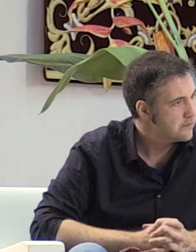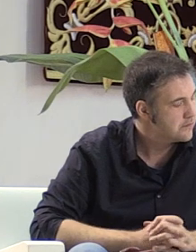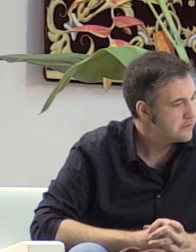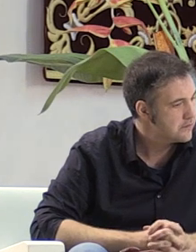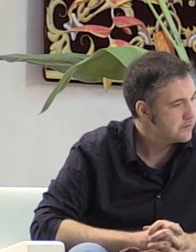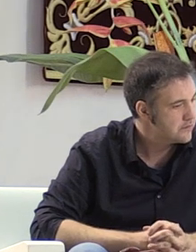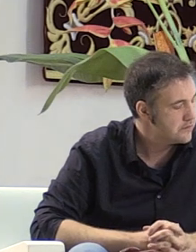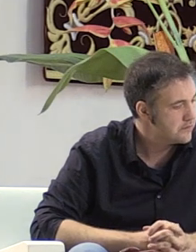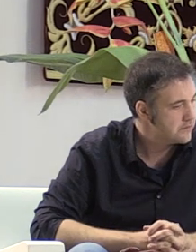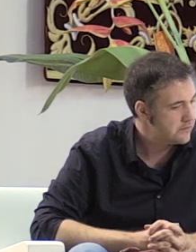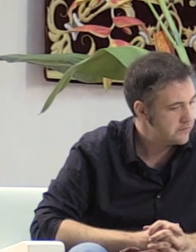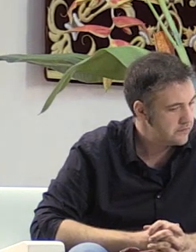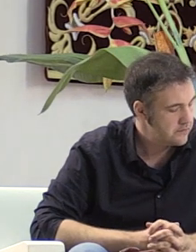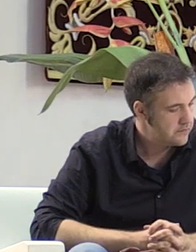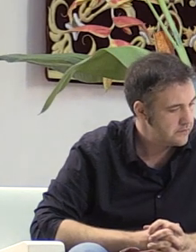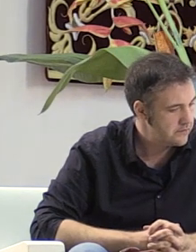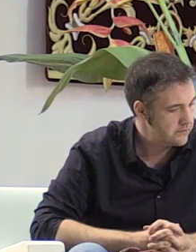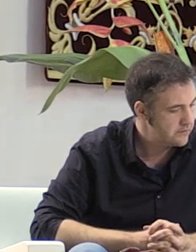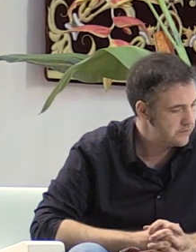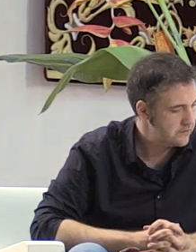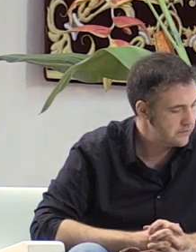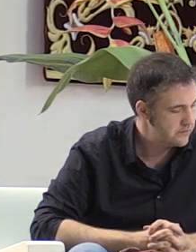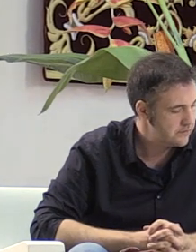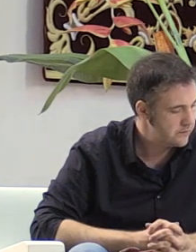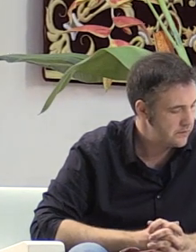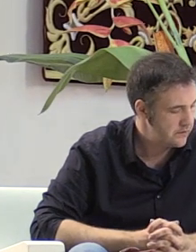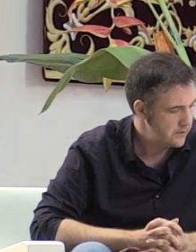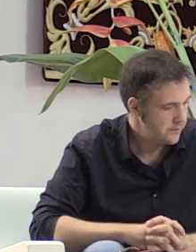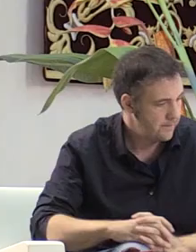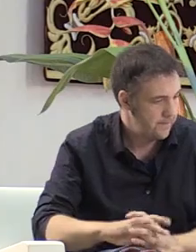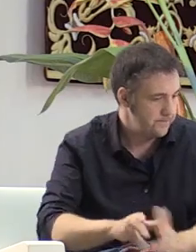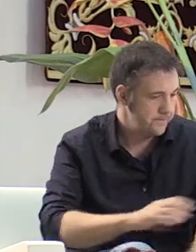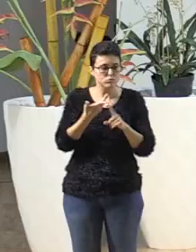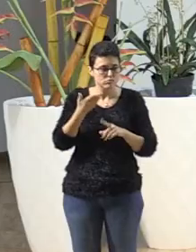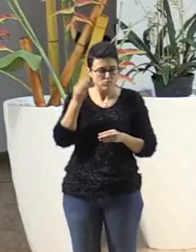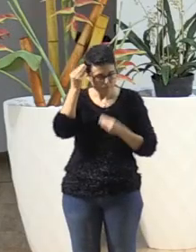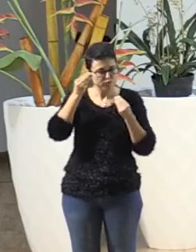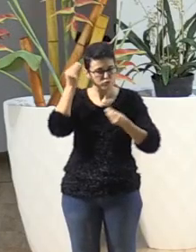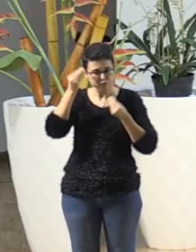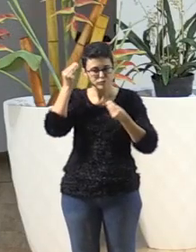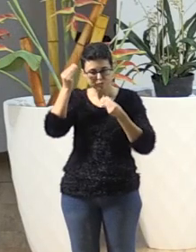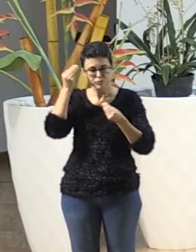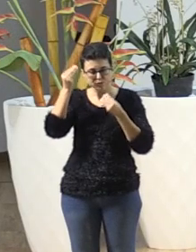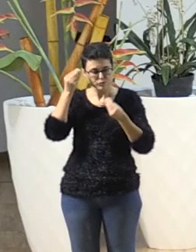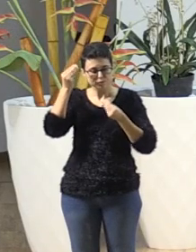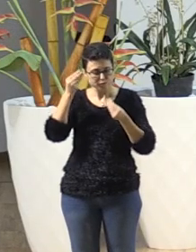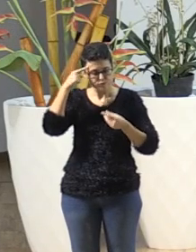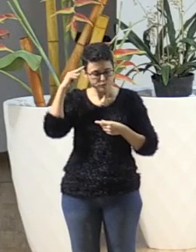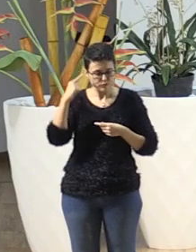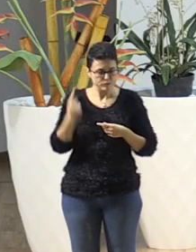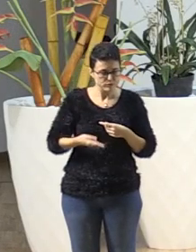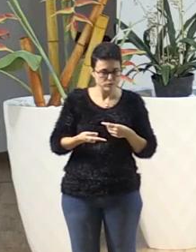que tenga como propósito explícito, deliberado, no indirecto, el